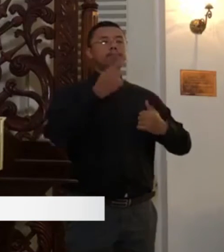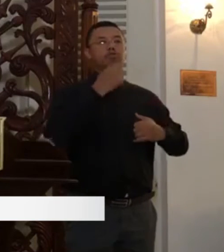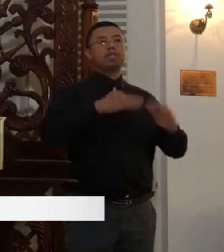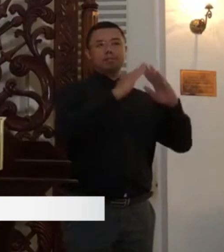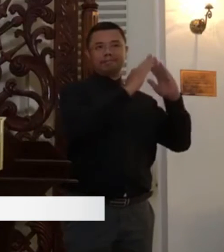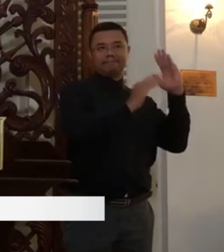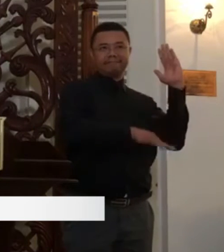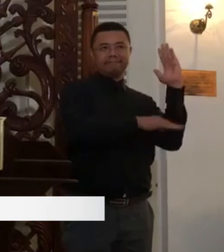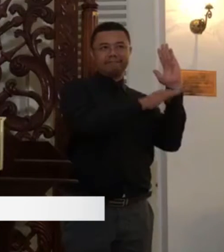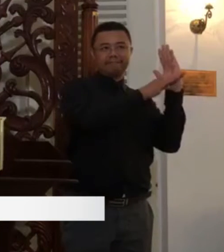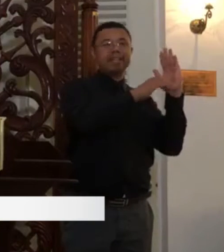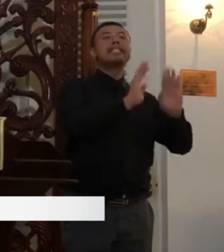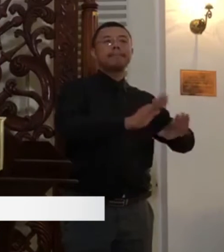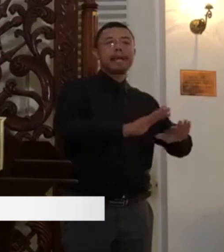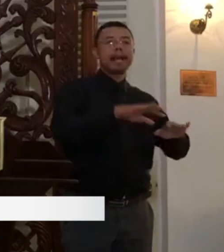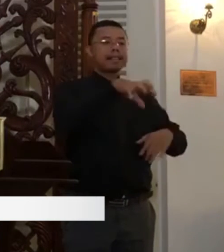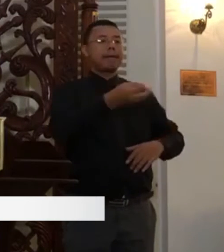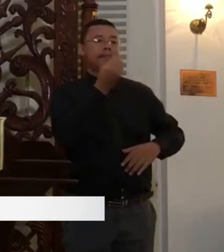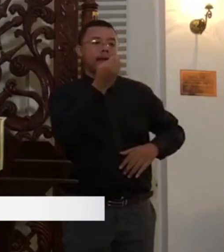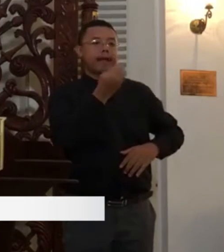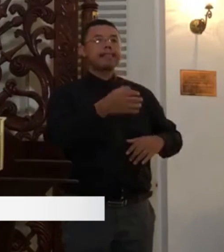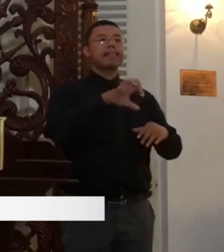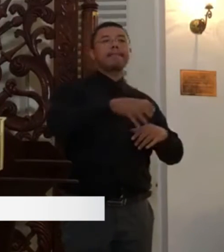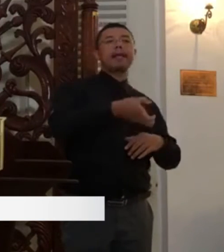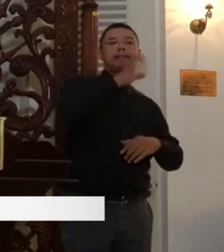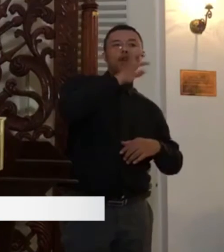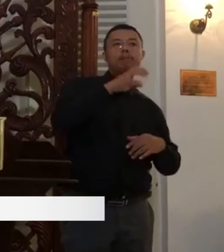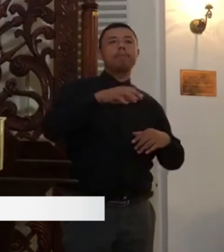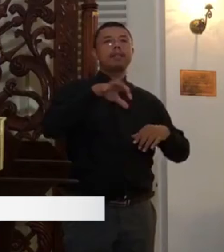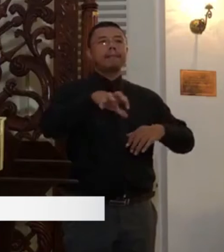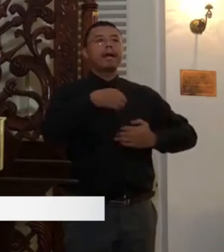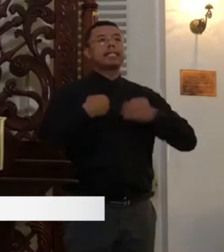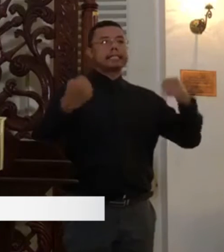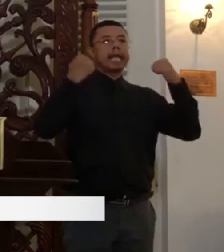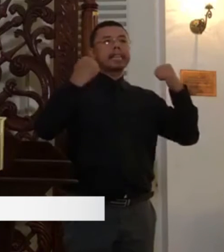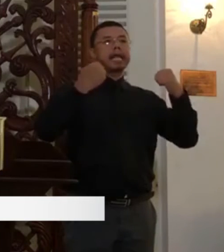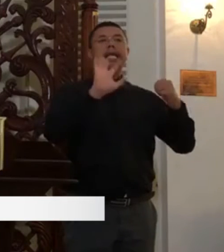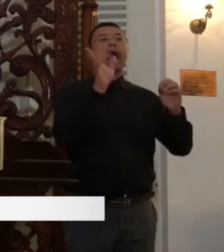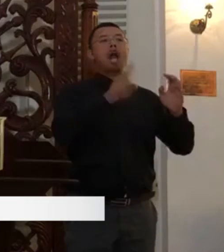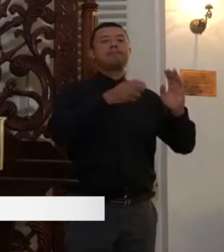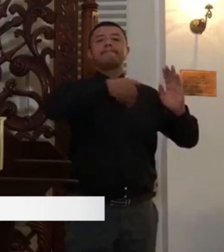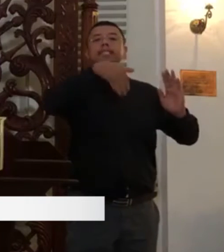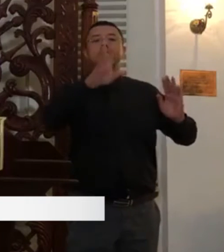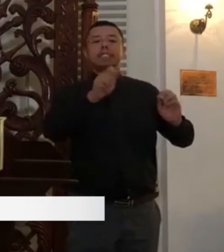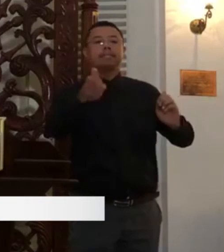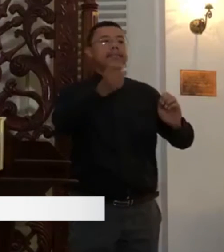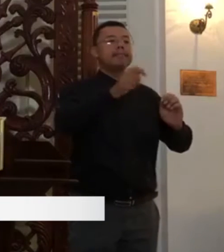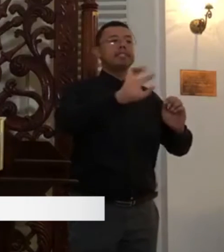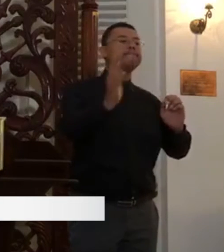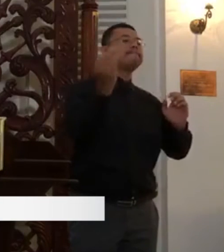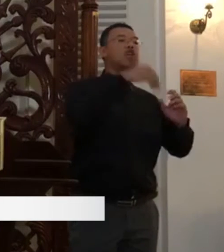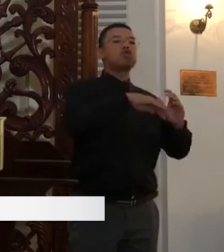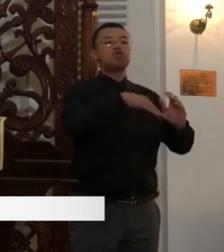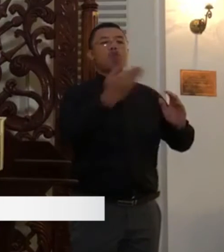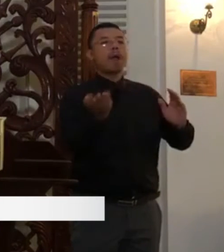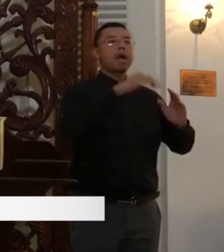agar mereka tempat tinggal, tempat makan, minum, fasilitas kesehatan, sehingga mereka tidak harus meninggalkan lokasi